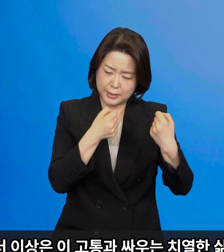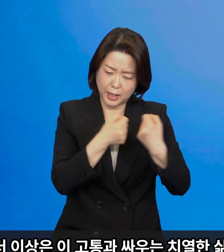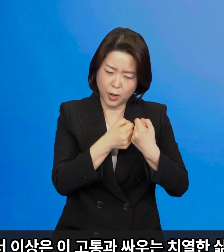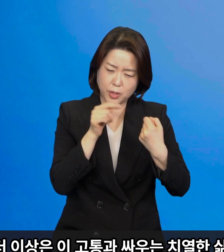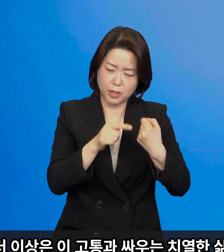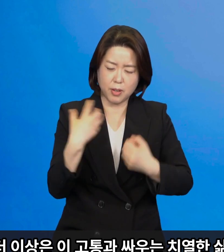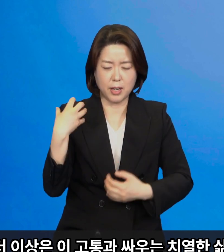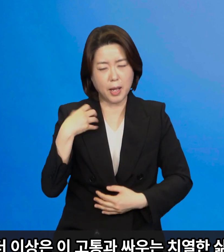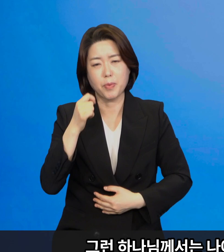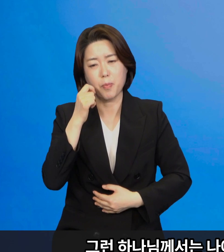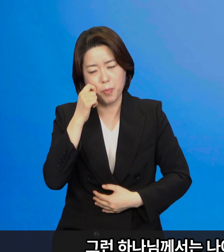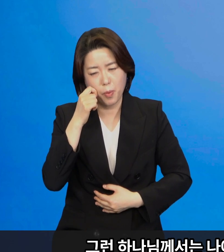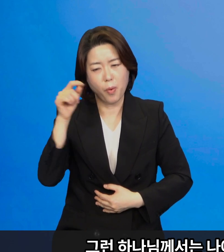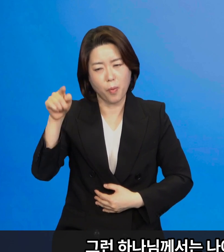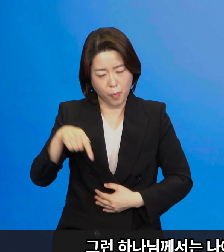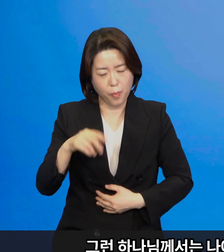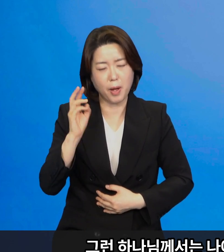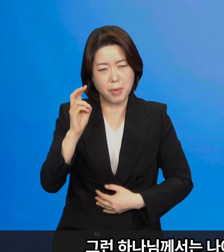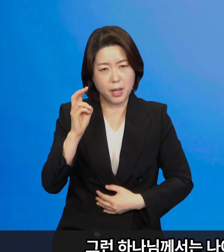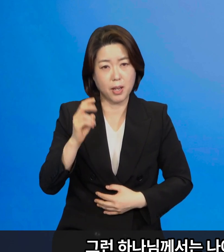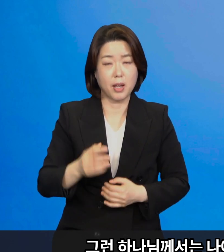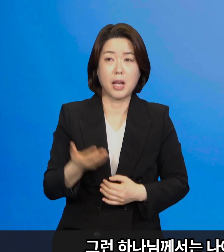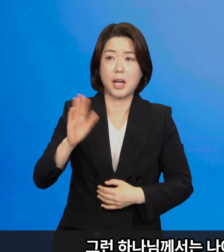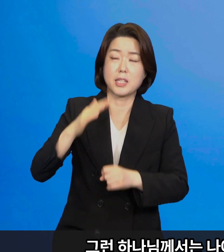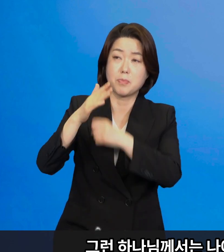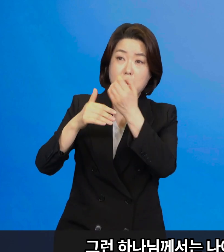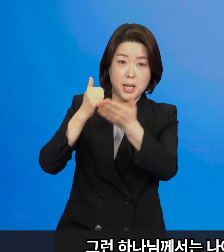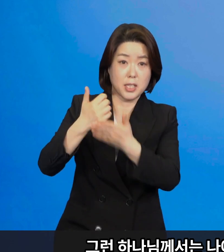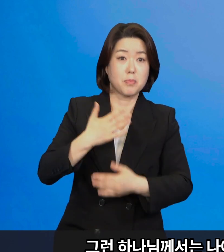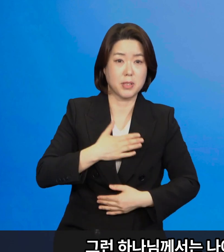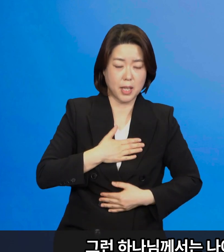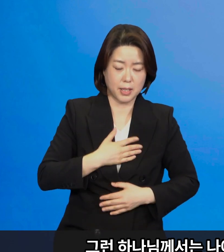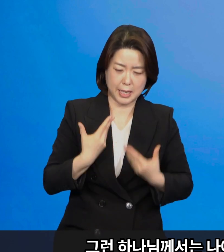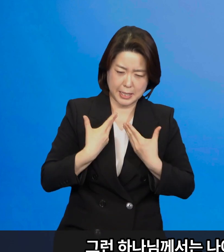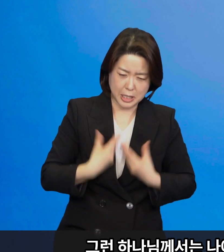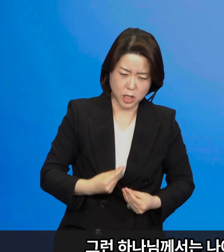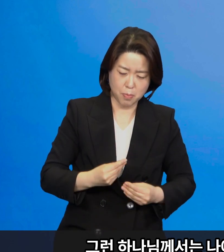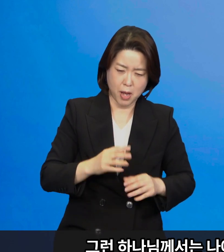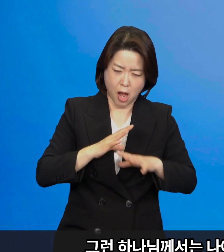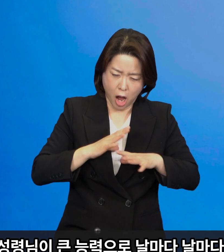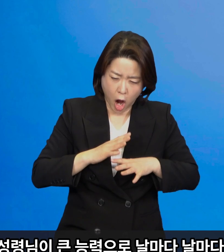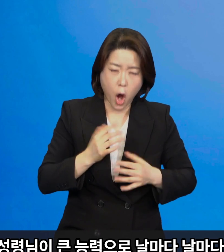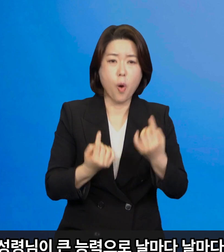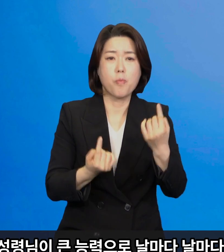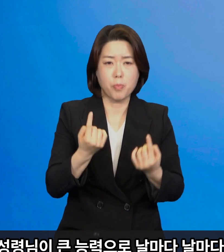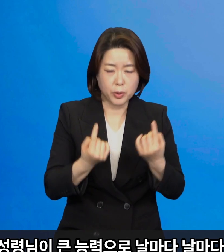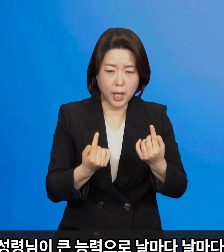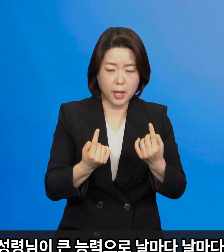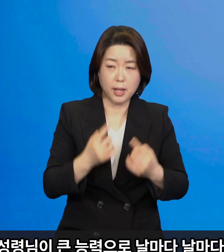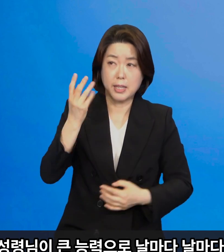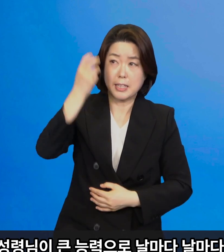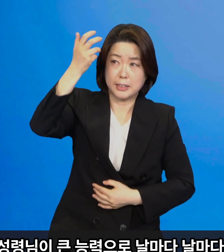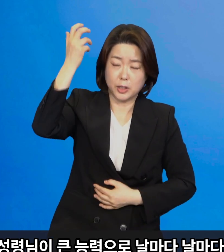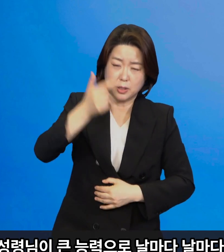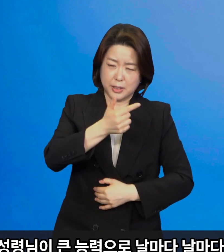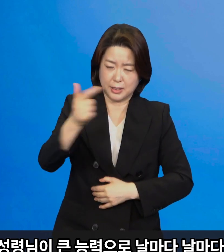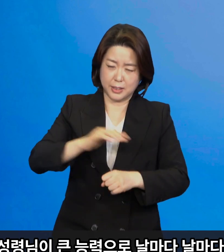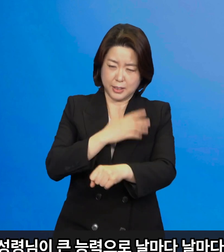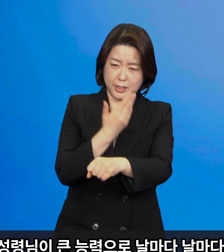없을 지경이 되었지만 그러나 하나님께서는 나에게 절망과 두려움보다는 성령님의 큰